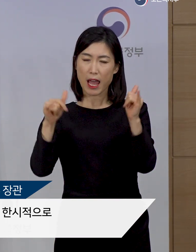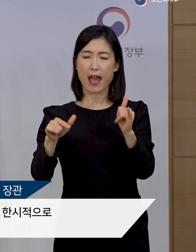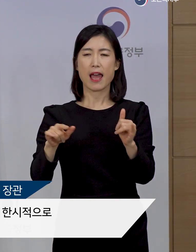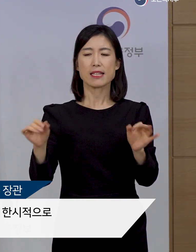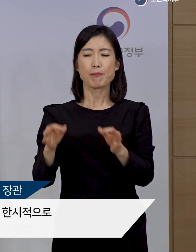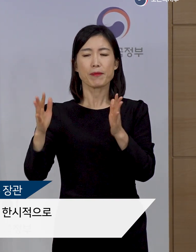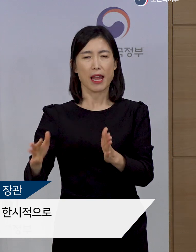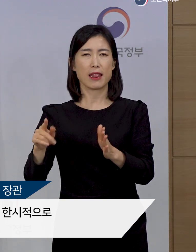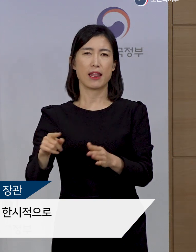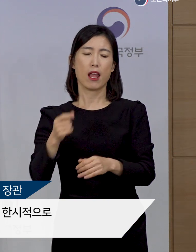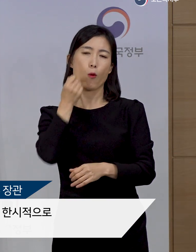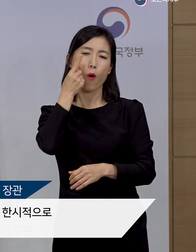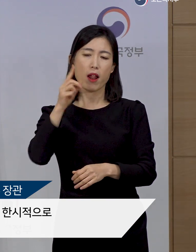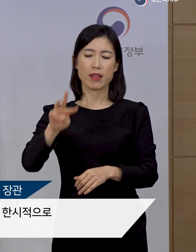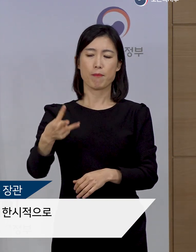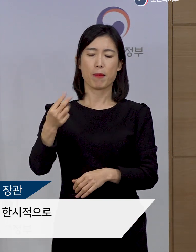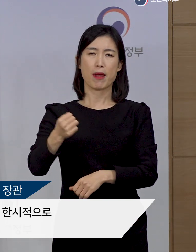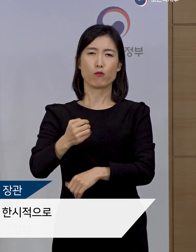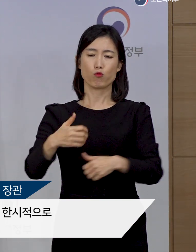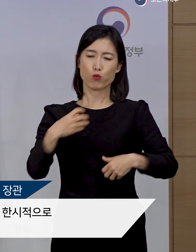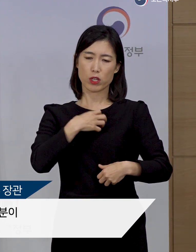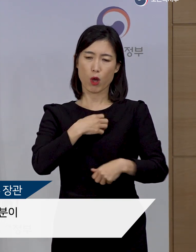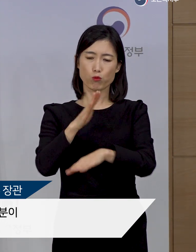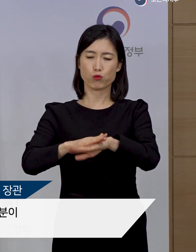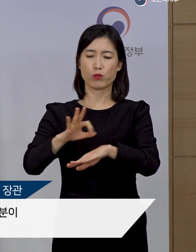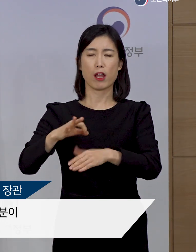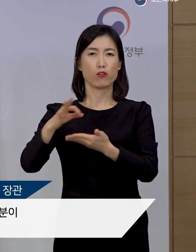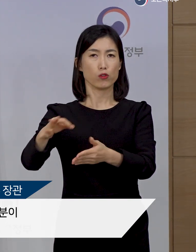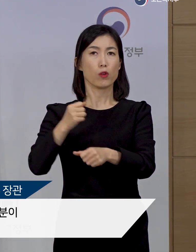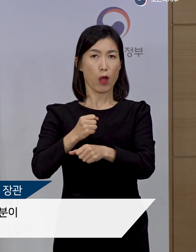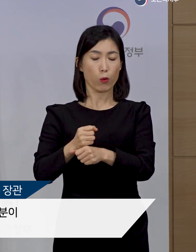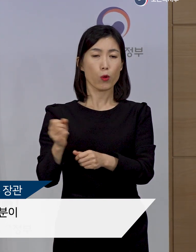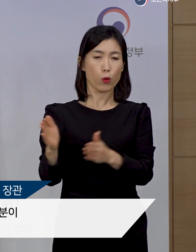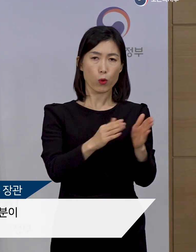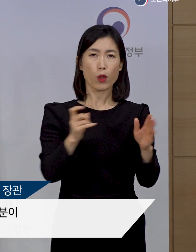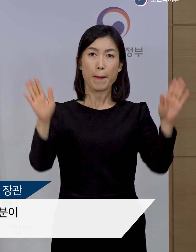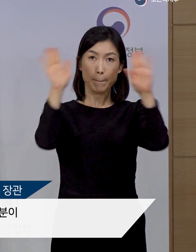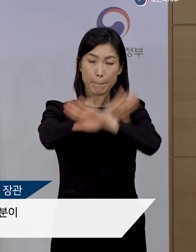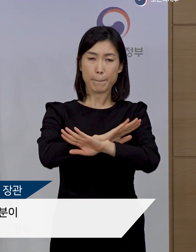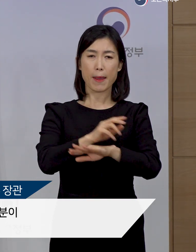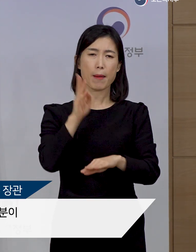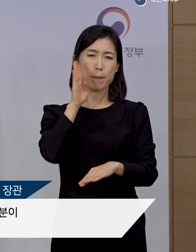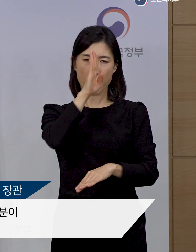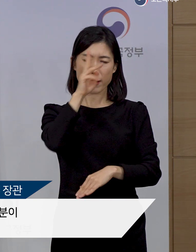등의 의료 인력도 확보하였습니다. 코로나19